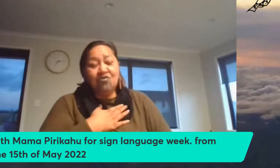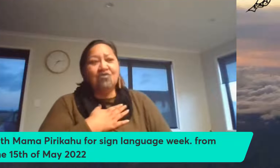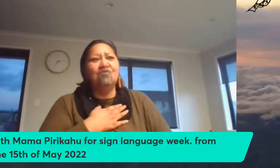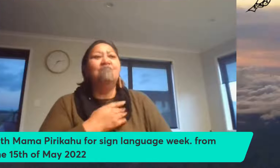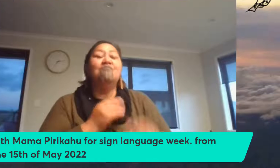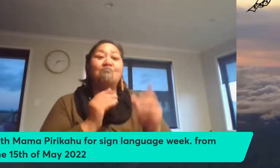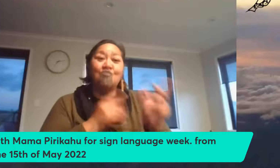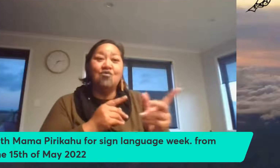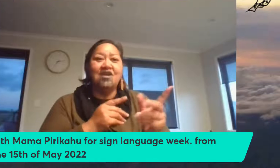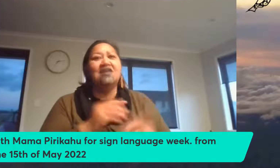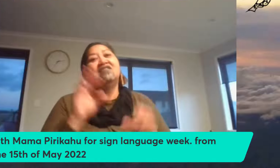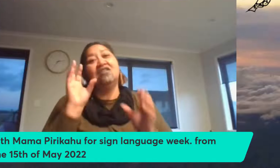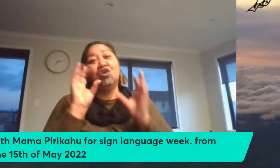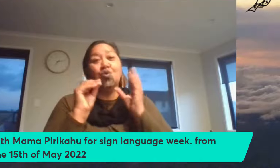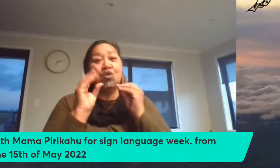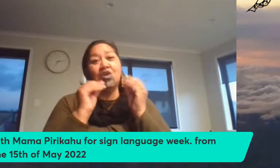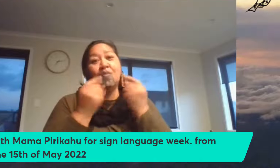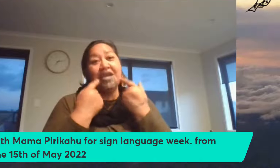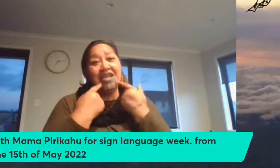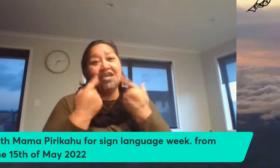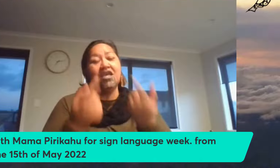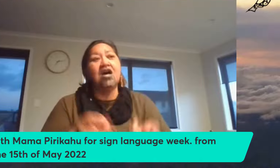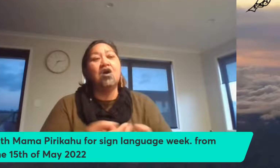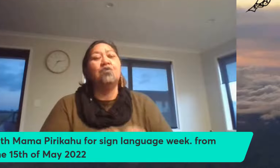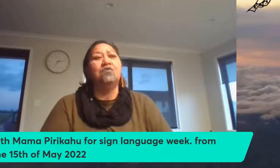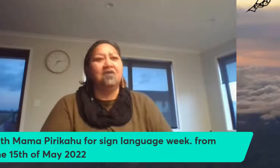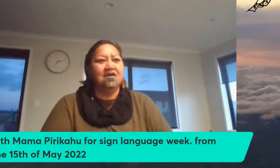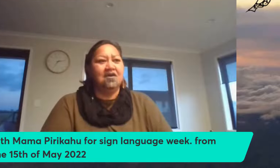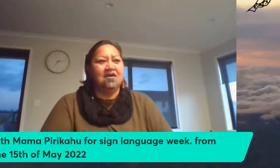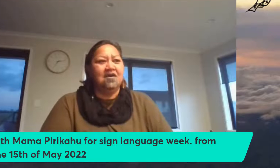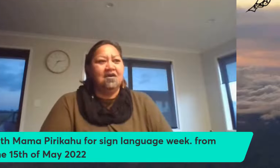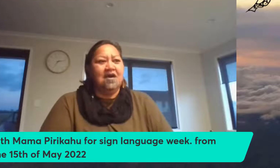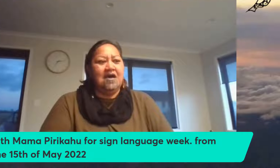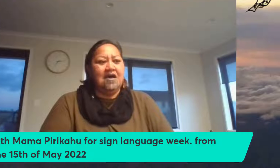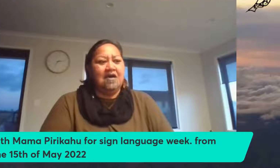ana mōku mōna ki te kōrero pēnei I au.